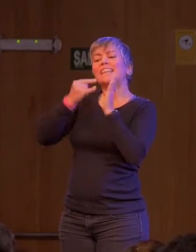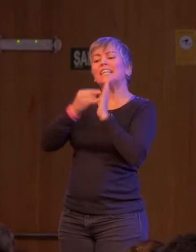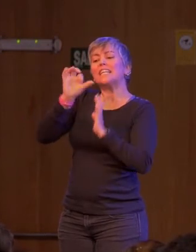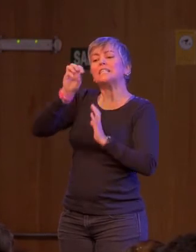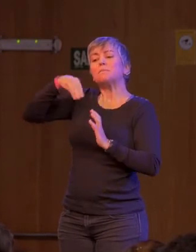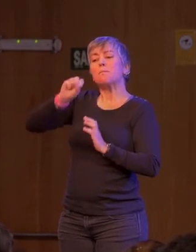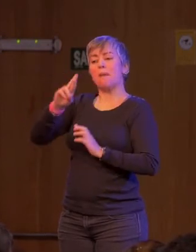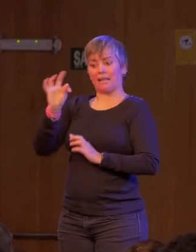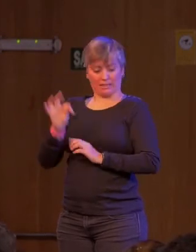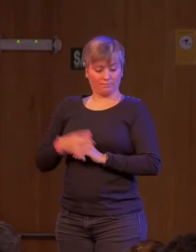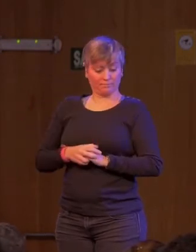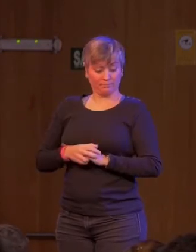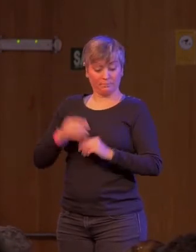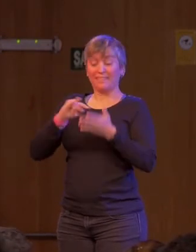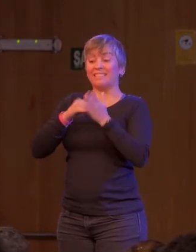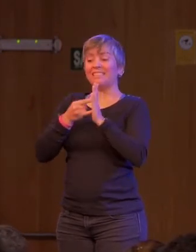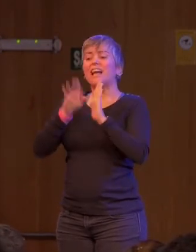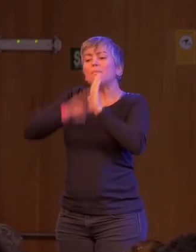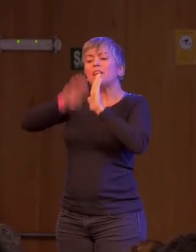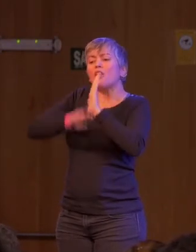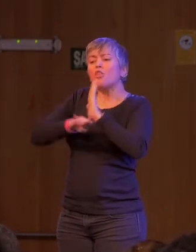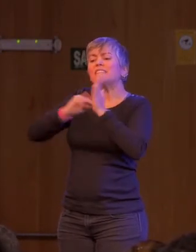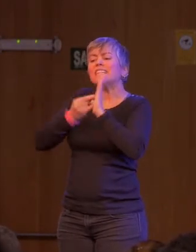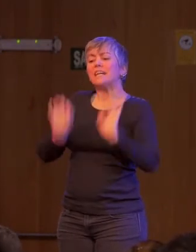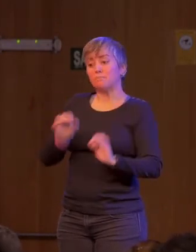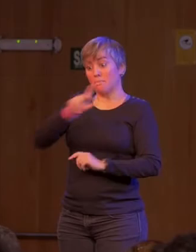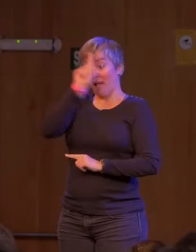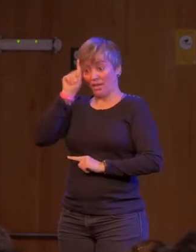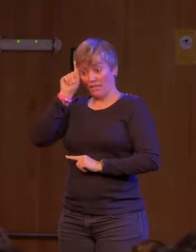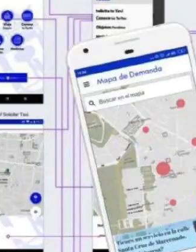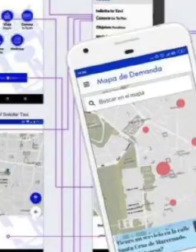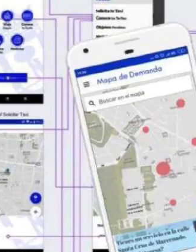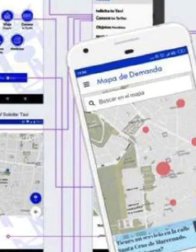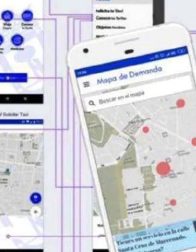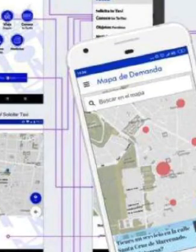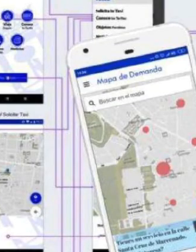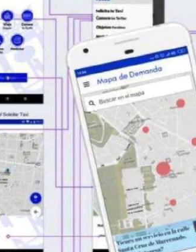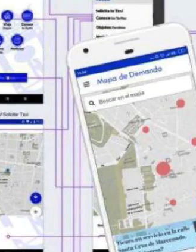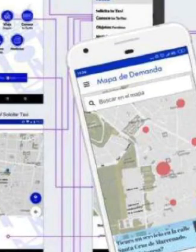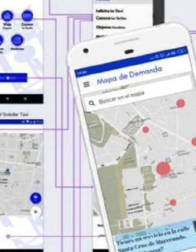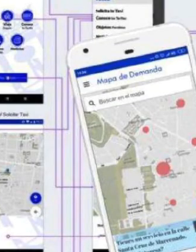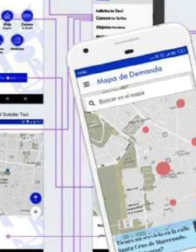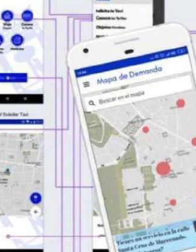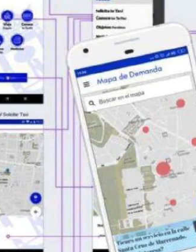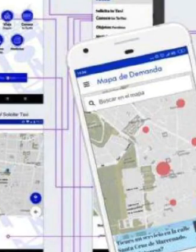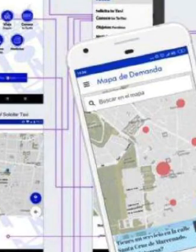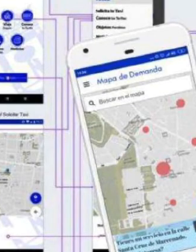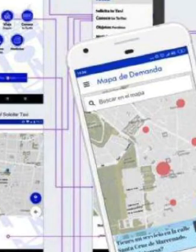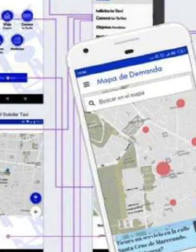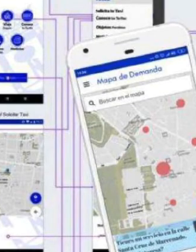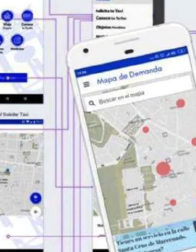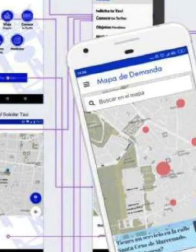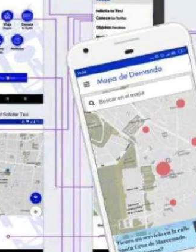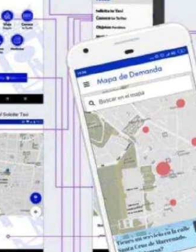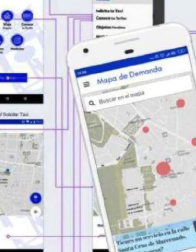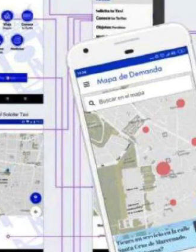de Madrid, donde se puede encontrar mucha información relativa al taxi, no solo para el taxista, los taxistas estamos